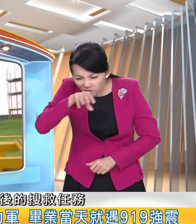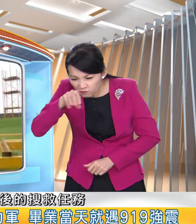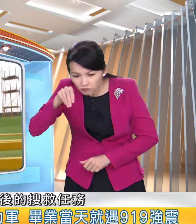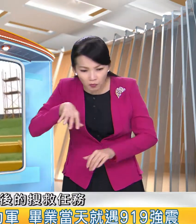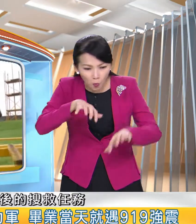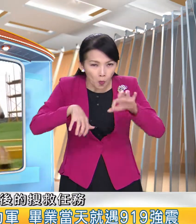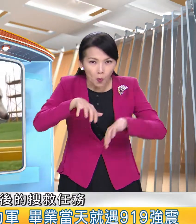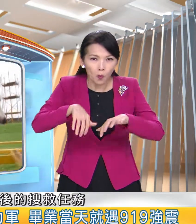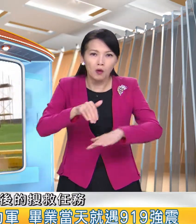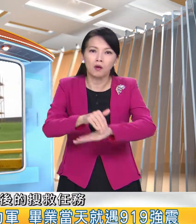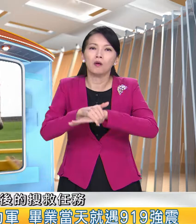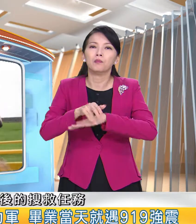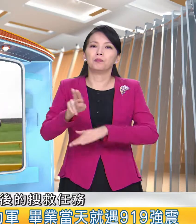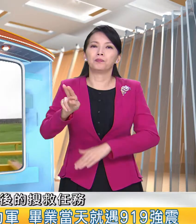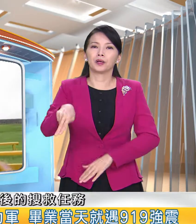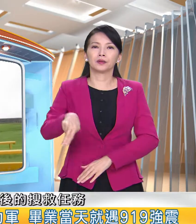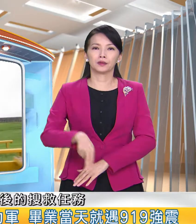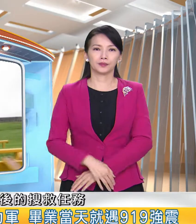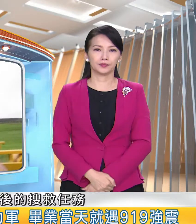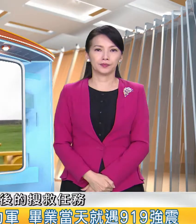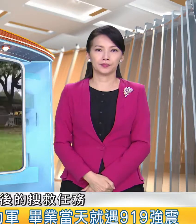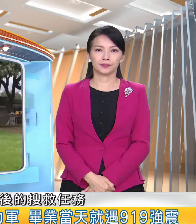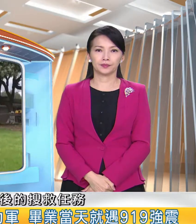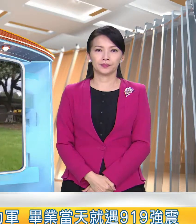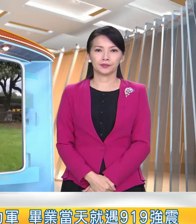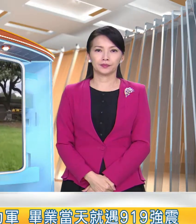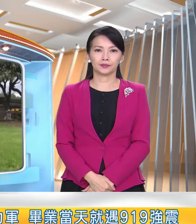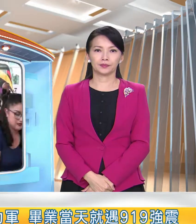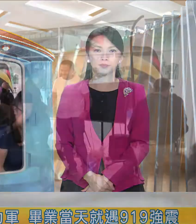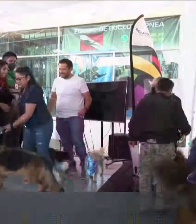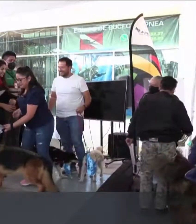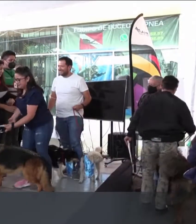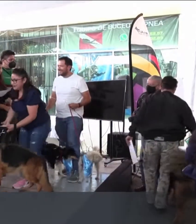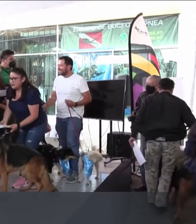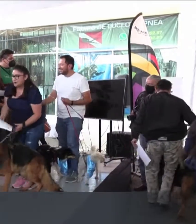入未来灾后的搜救任务。